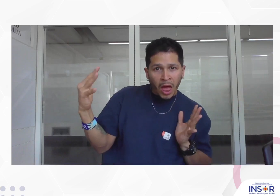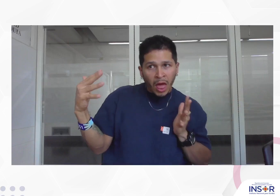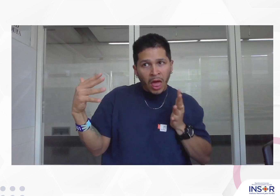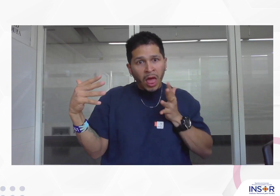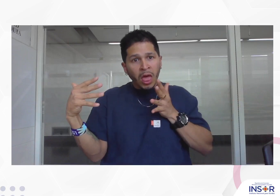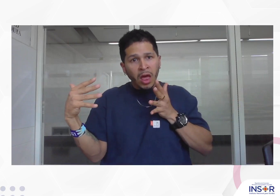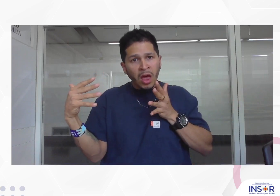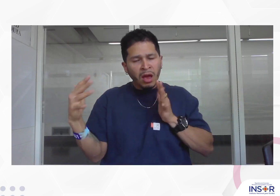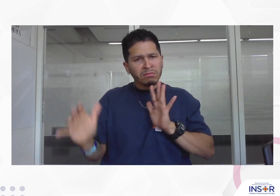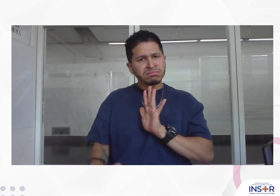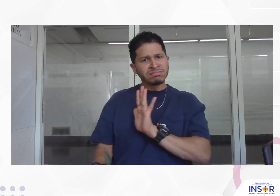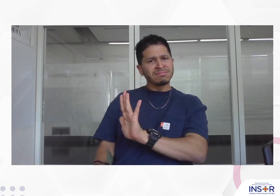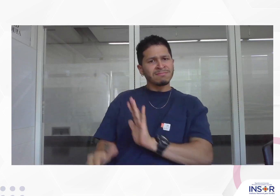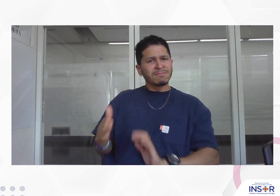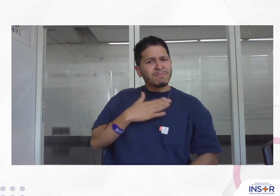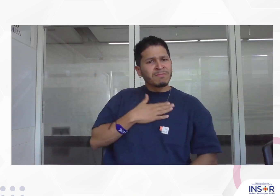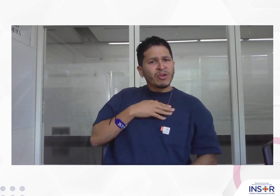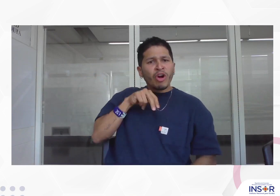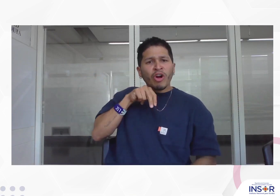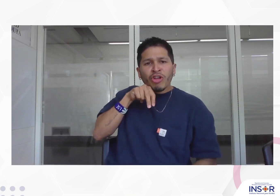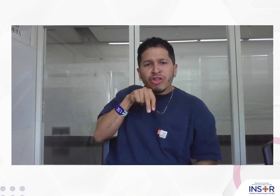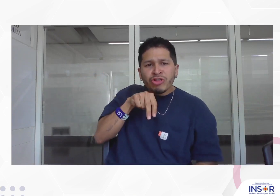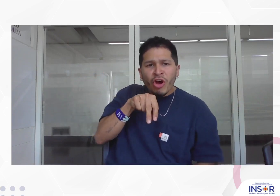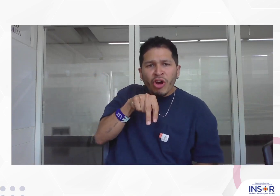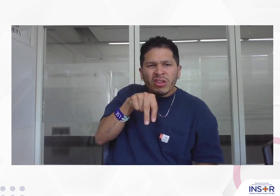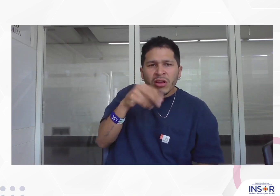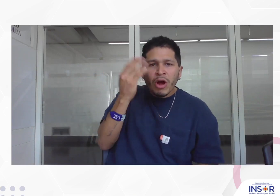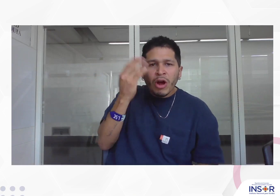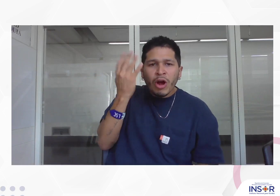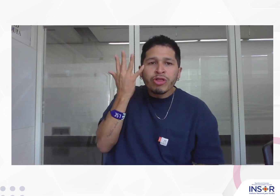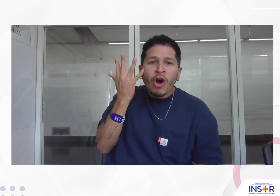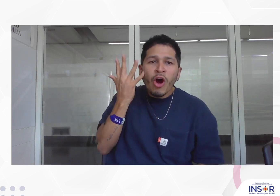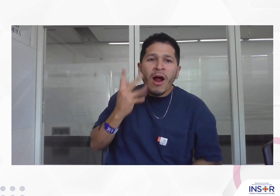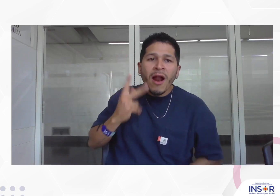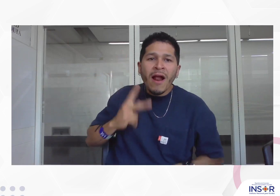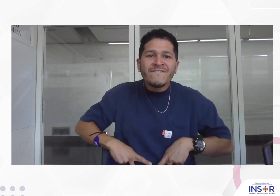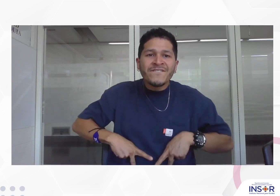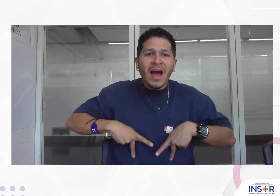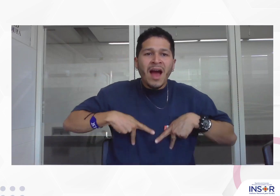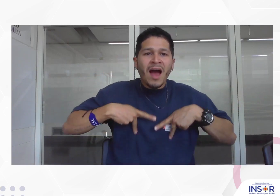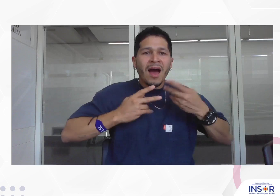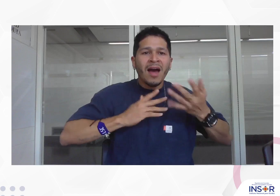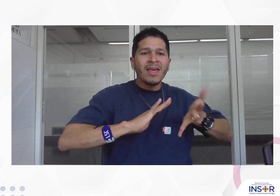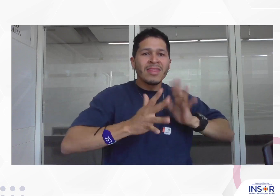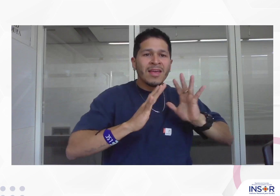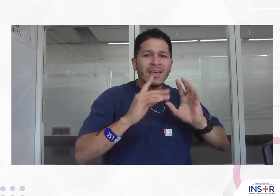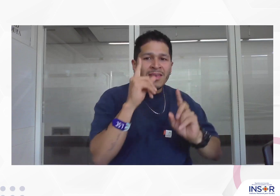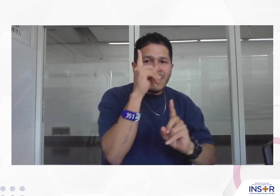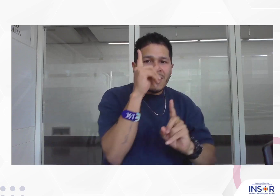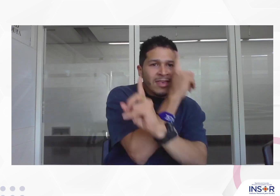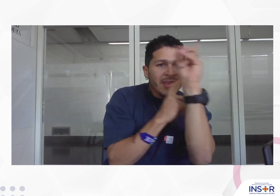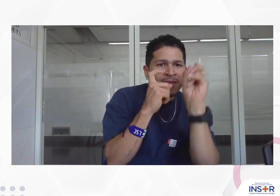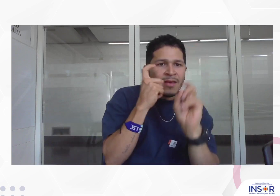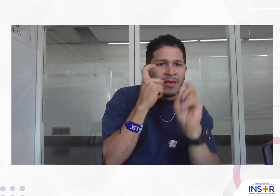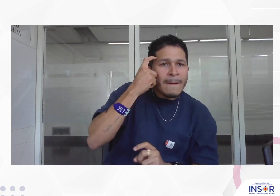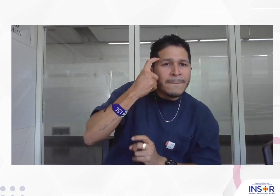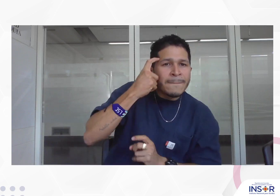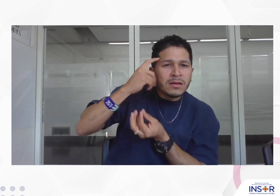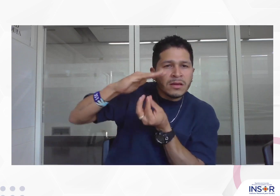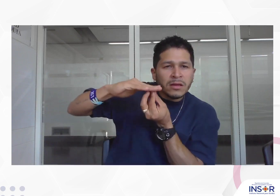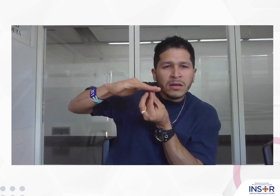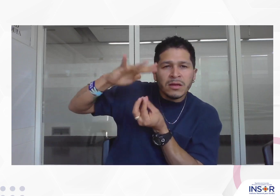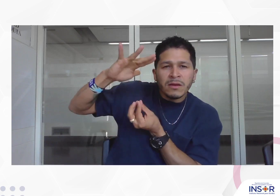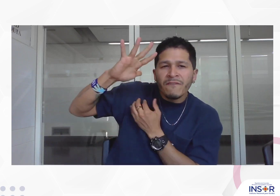señas no está habitando estos espacios. Hay una relación de desigualdad y nosotros en nuestra vida